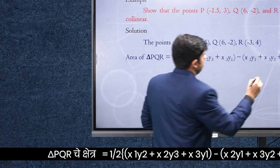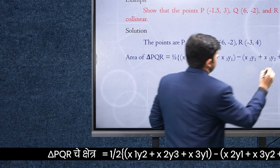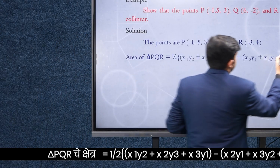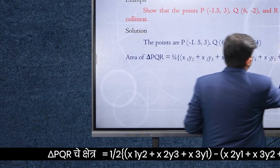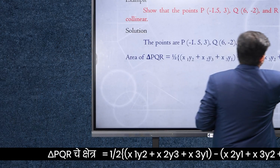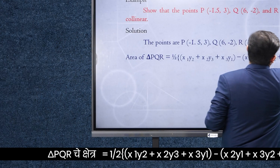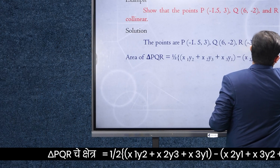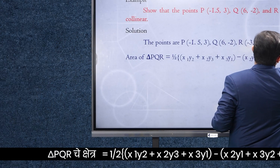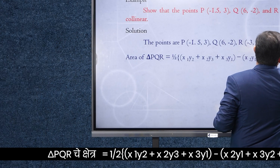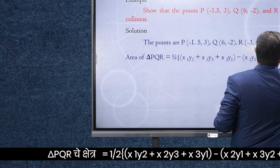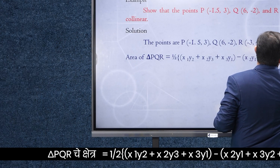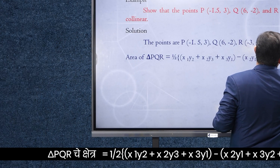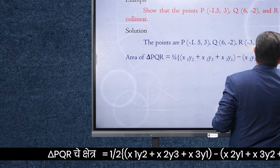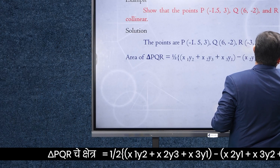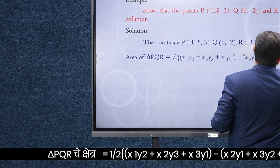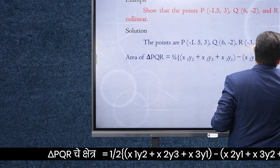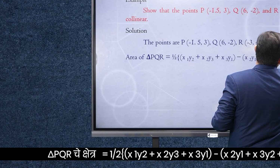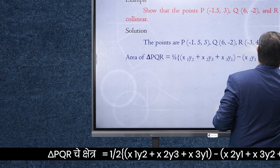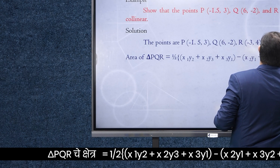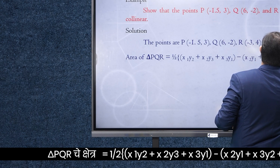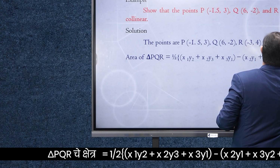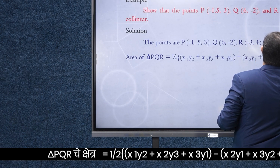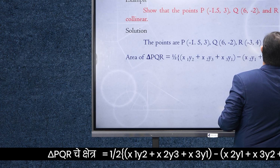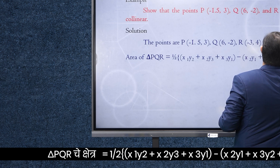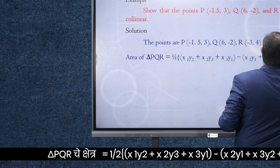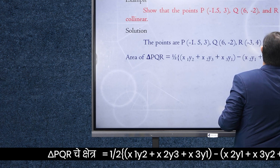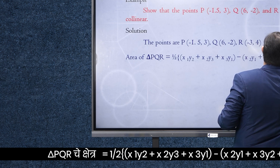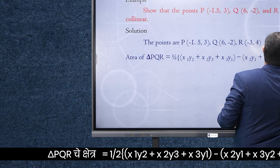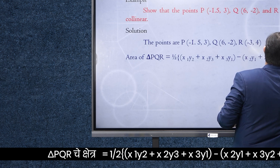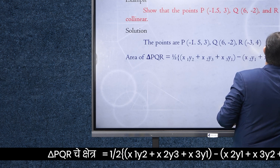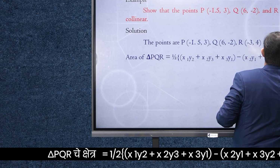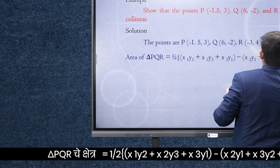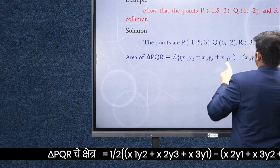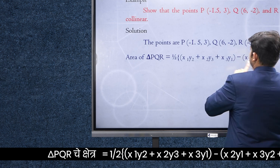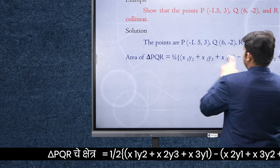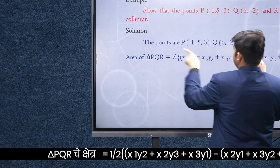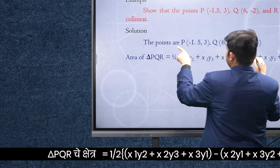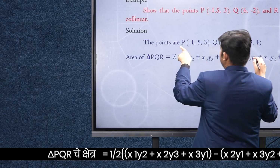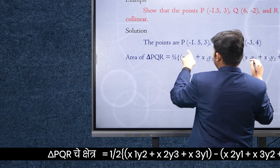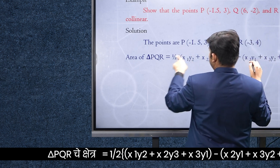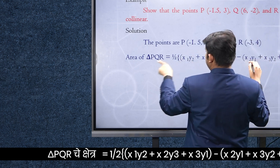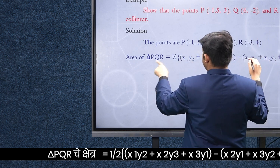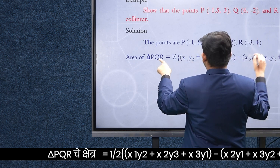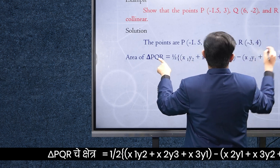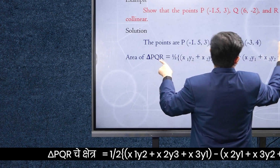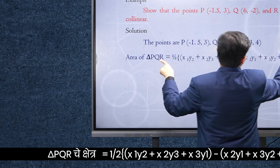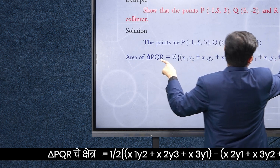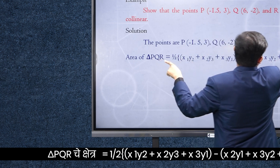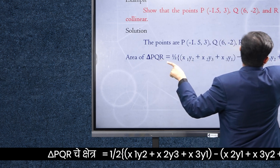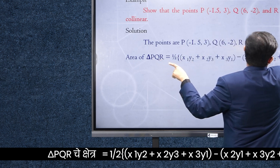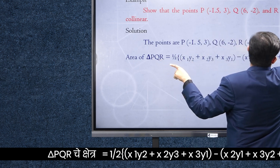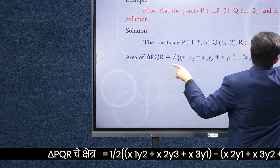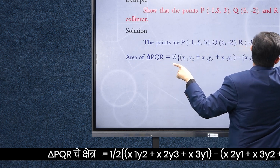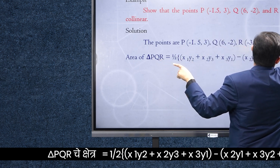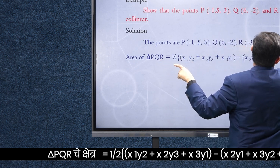y1 minus of x2 y1 plus x3 y2 plus x1 y3.